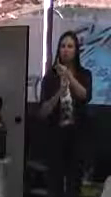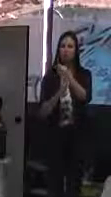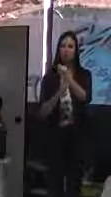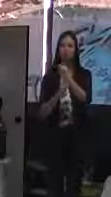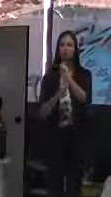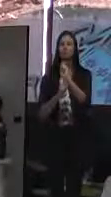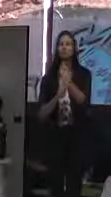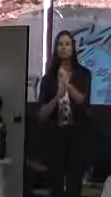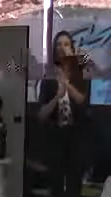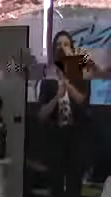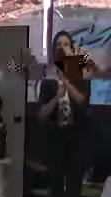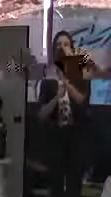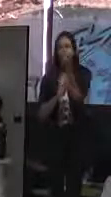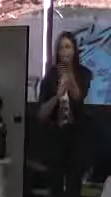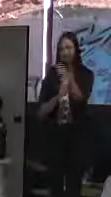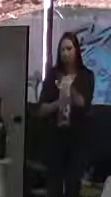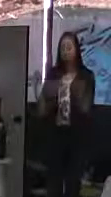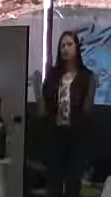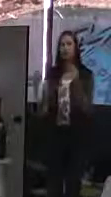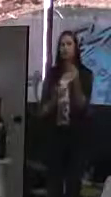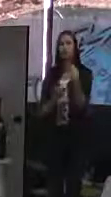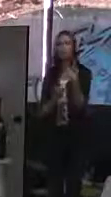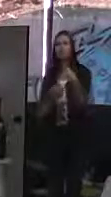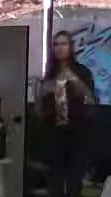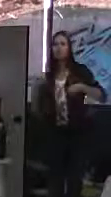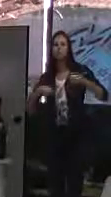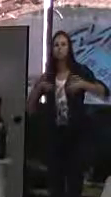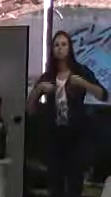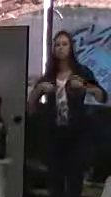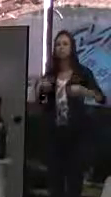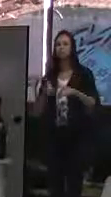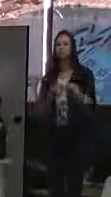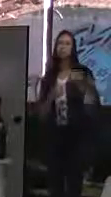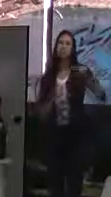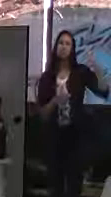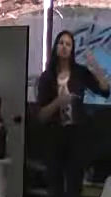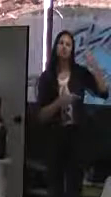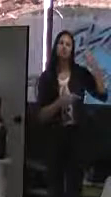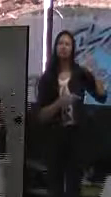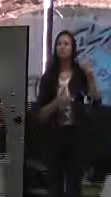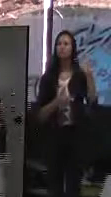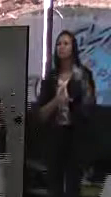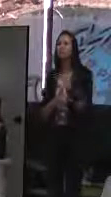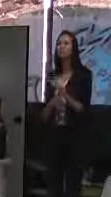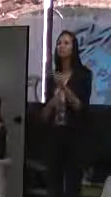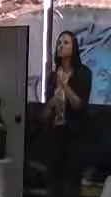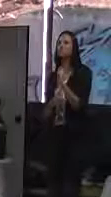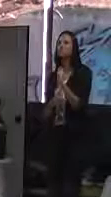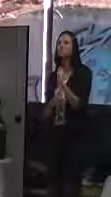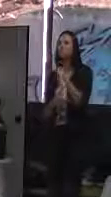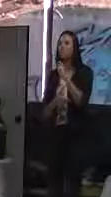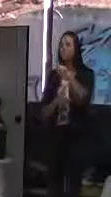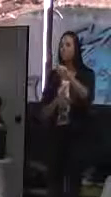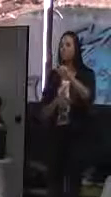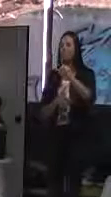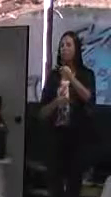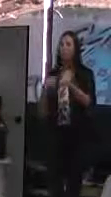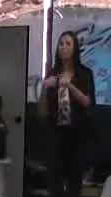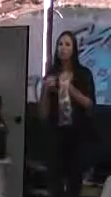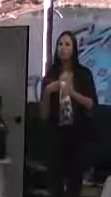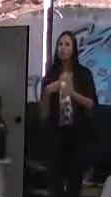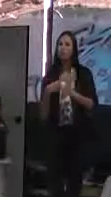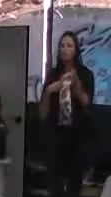Aí eu torno a repetir aqui, é questão política, vereador Meiquilo. Por quê? Estão querendo